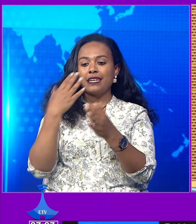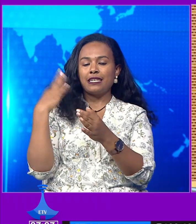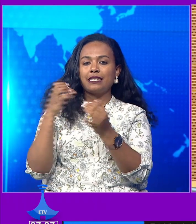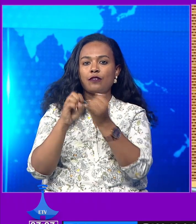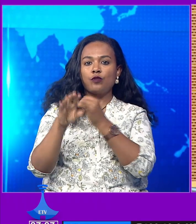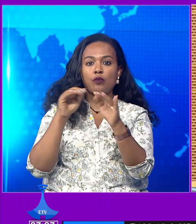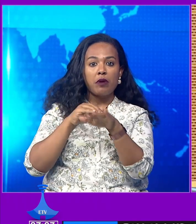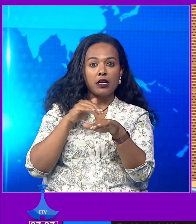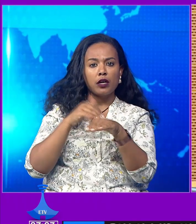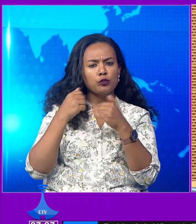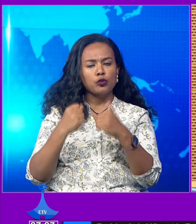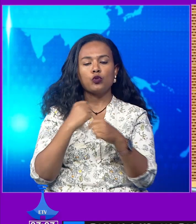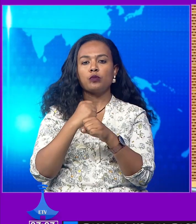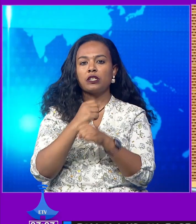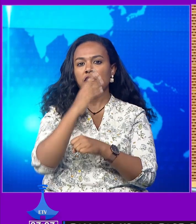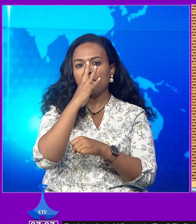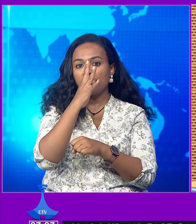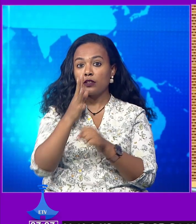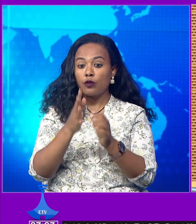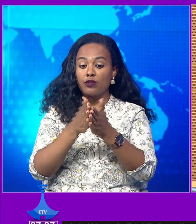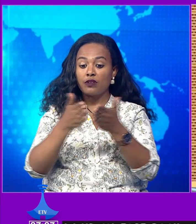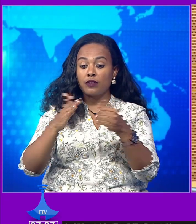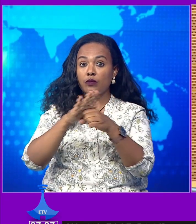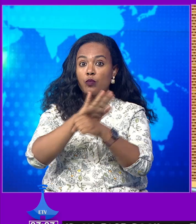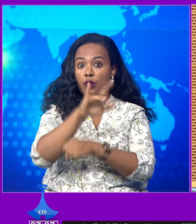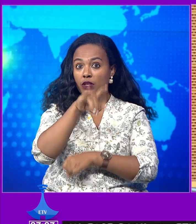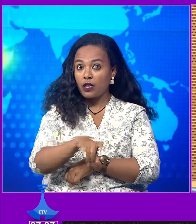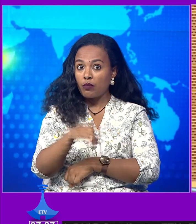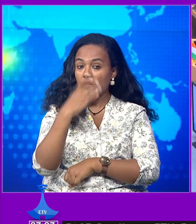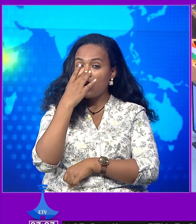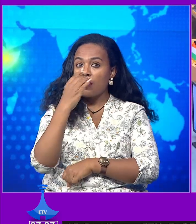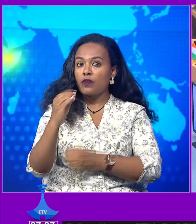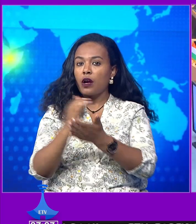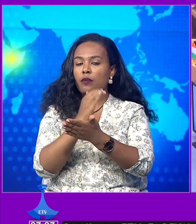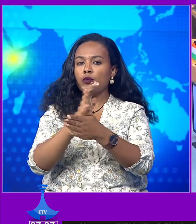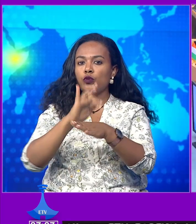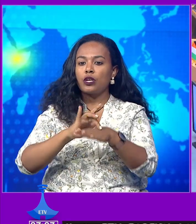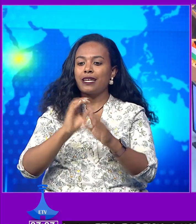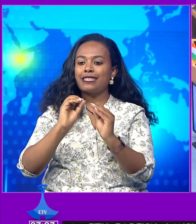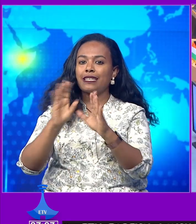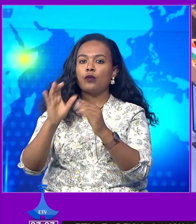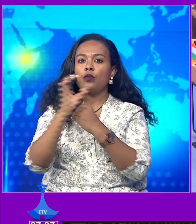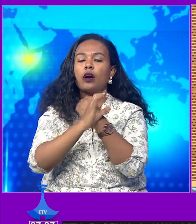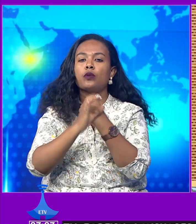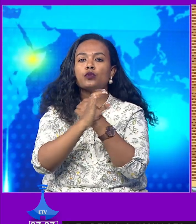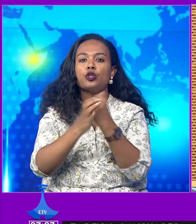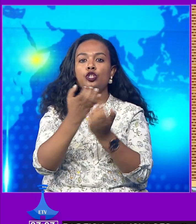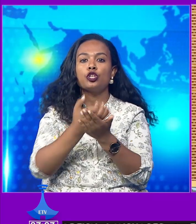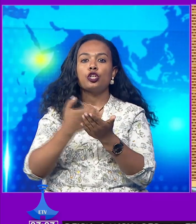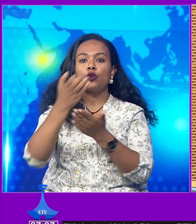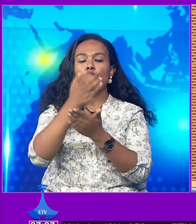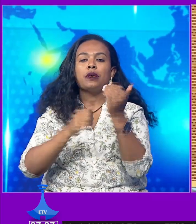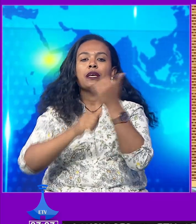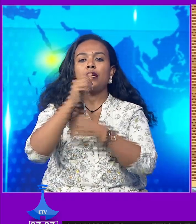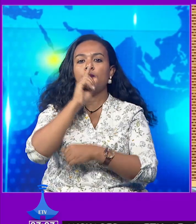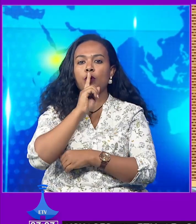በማነቃቃትና በርትቶ በመስራት የተፈጠረውን ክፍተት መሙላት አለብን። የአፍሪካ ምርቶች ላይ የተጣለው ታሪፍም የሀገሮቻችንን ኢኮኖሚ የሚጎዳ